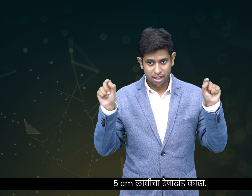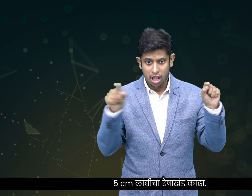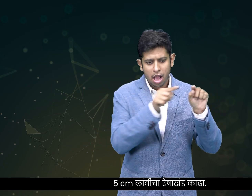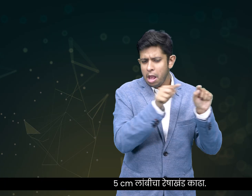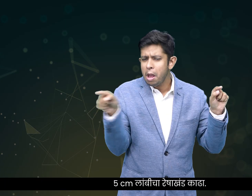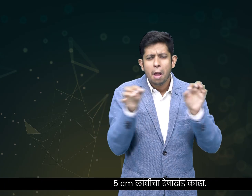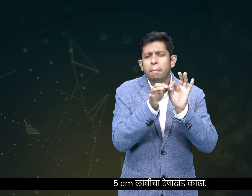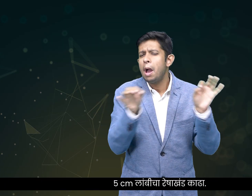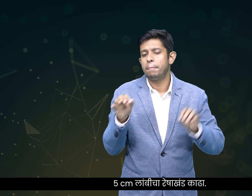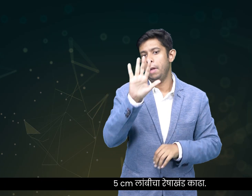लांबीचा रेषाखंड काढा.